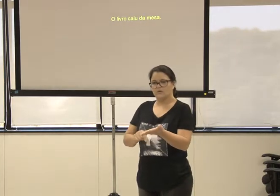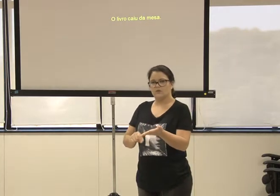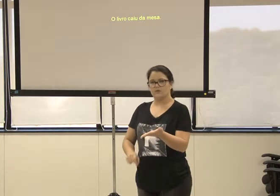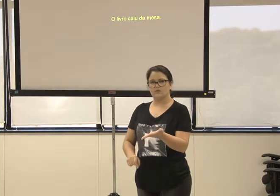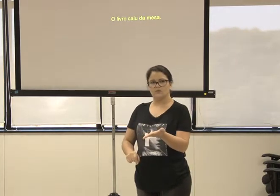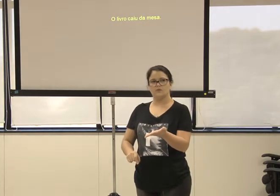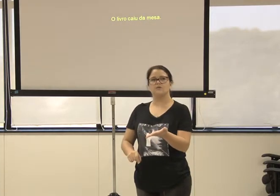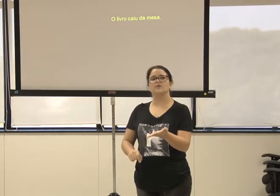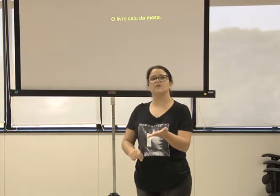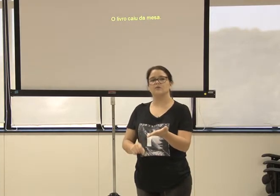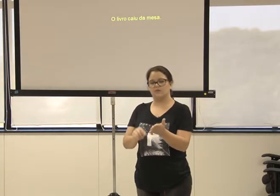Que isso?